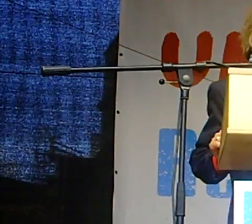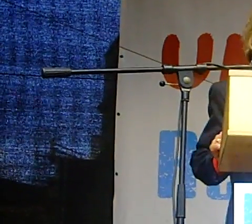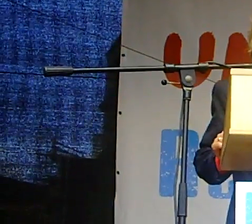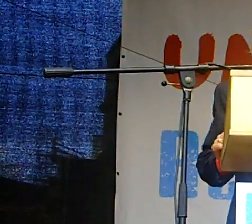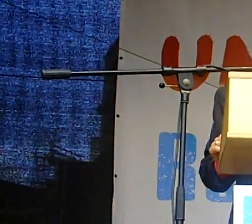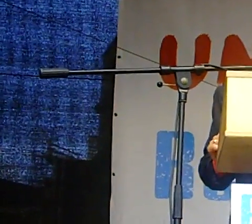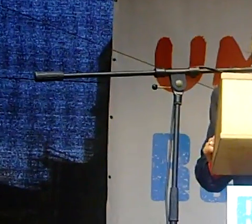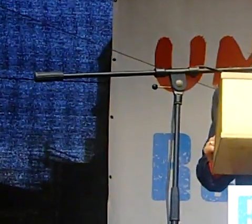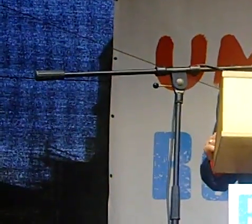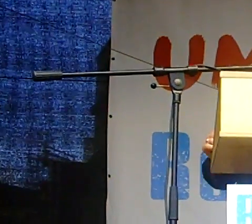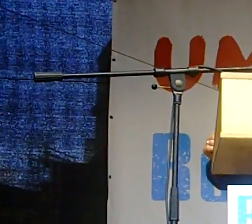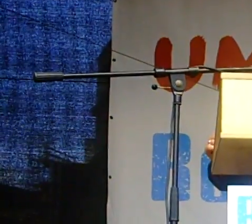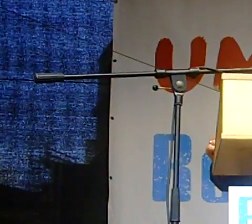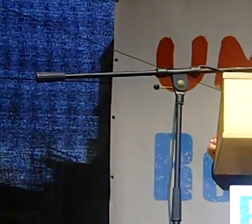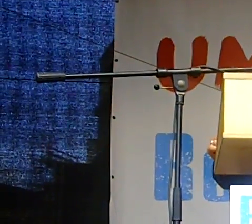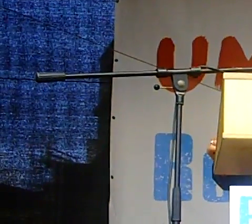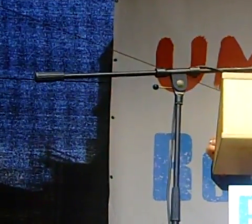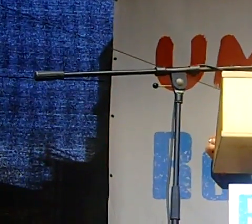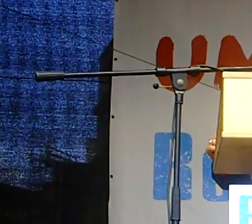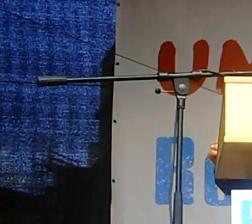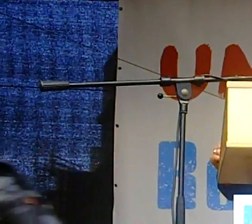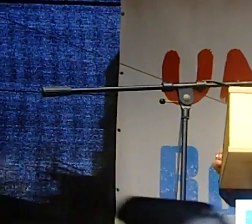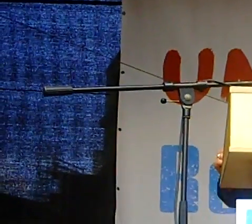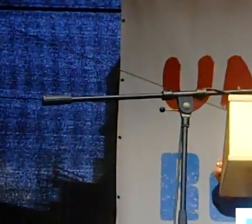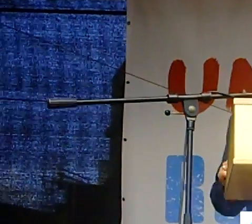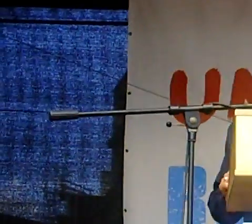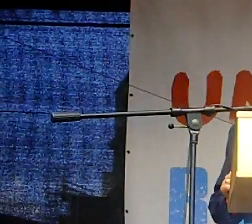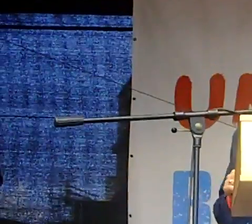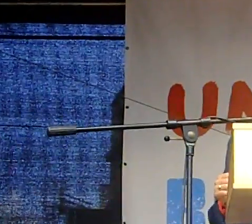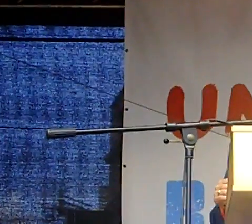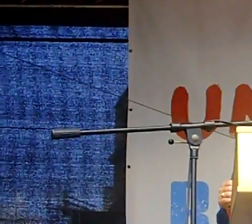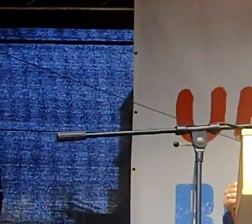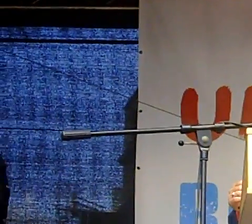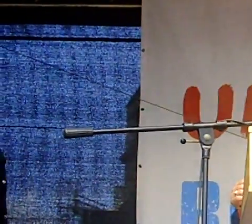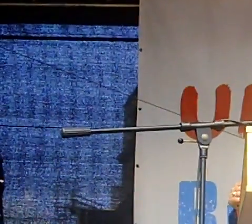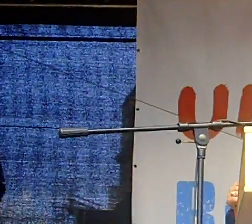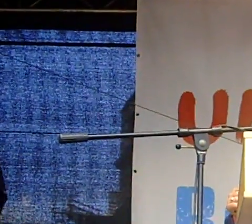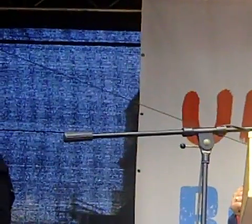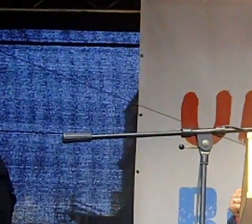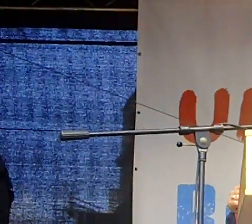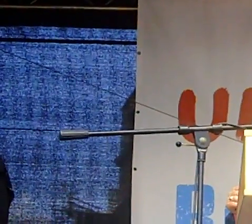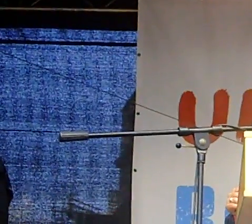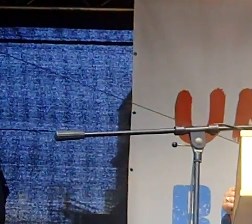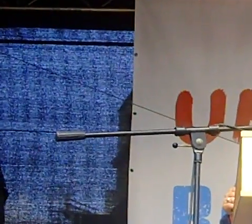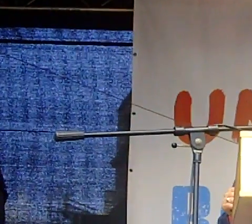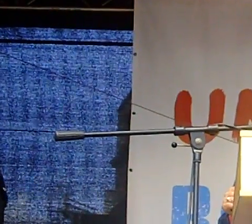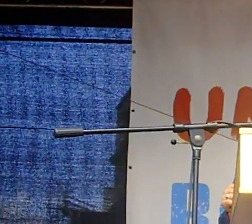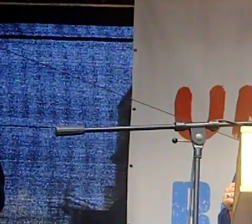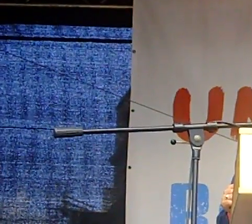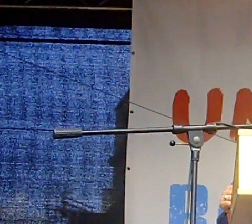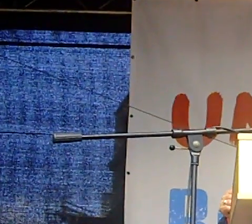die Gelegenheit nutzen und mich ganz, ganz herzlich bedanken bei all denjenigen hier vor